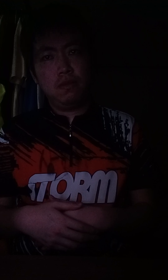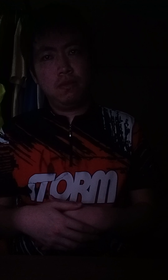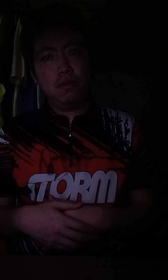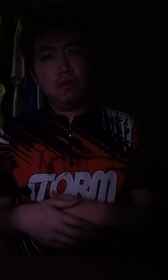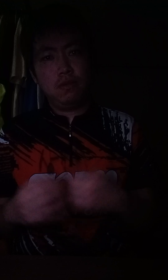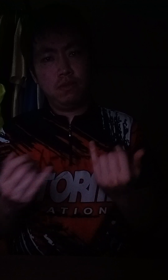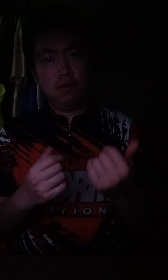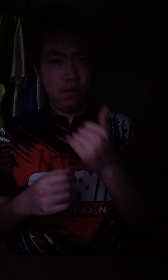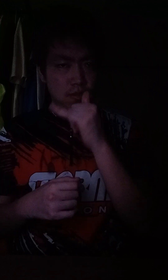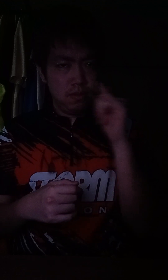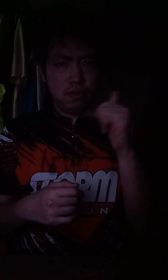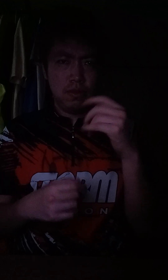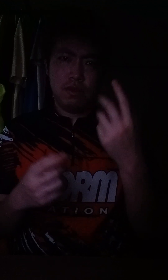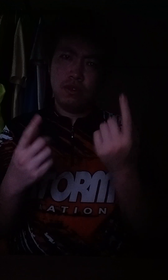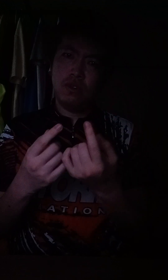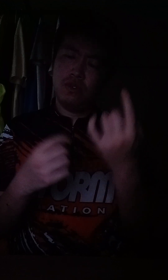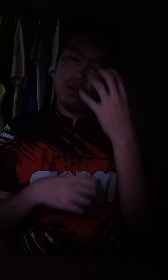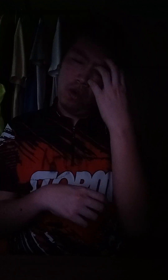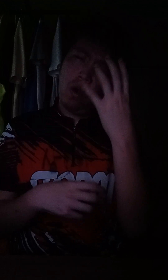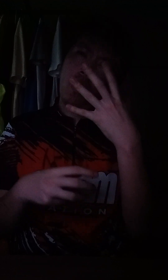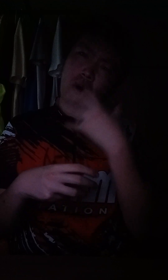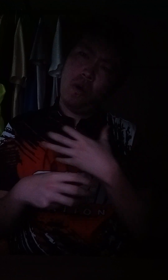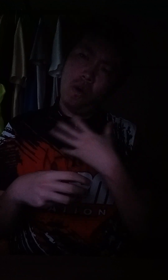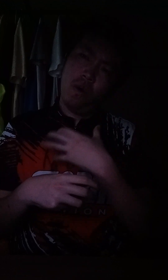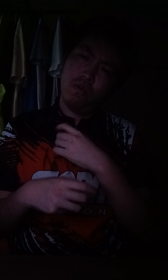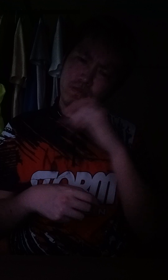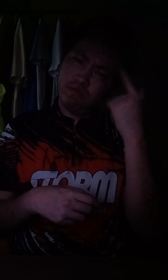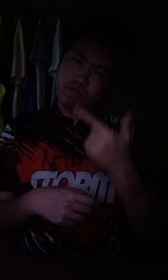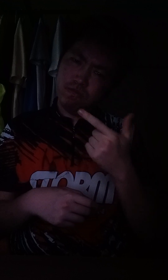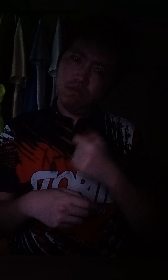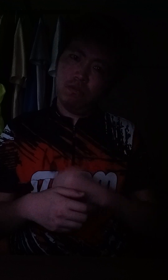잘할 수 있을까? 거기서도 걱정이 되고.